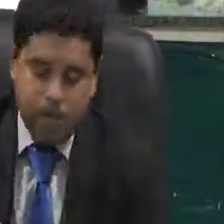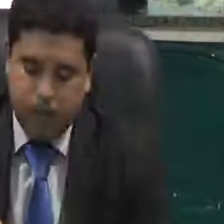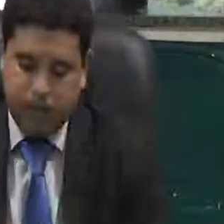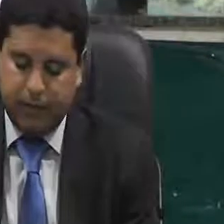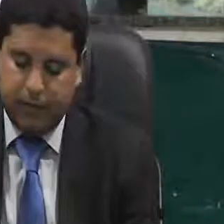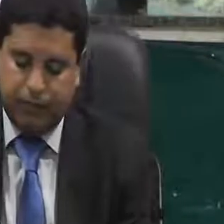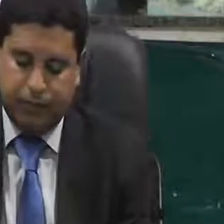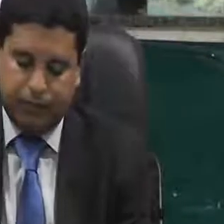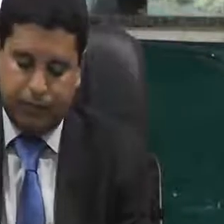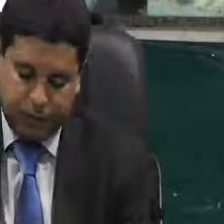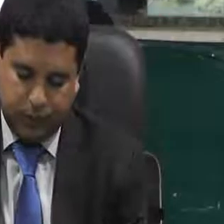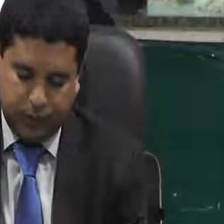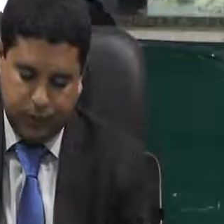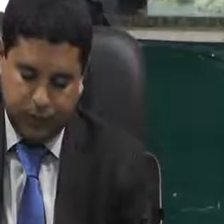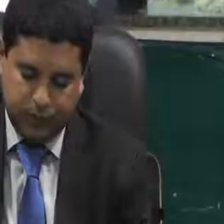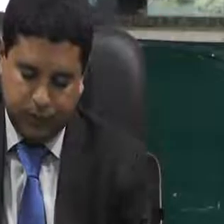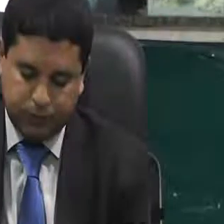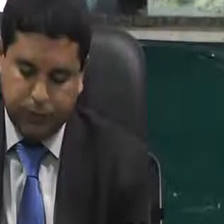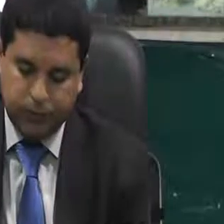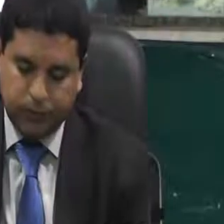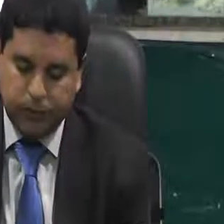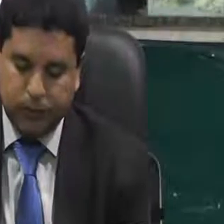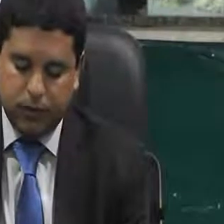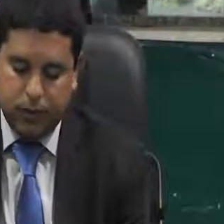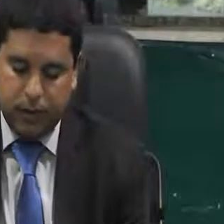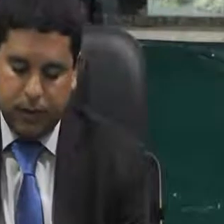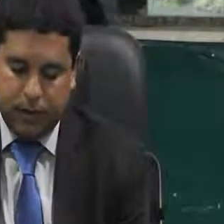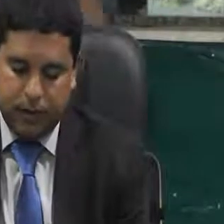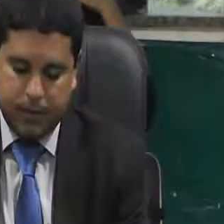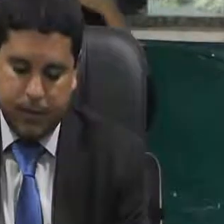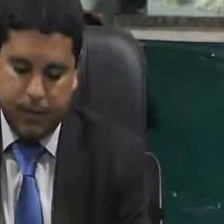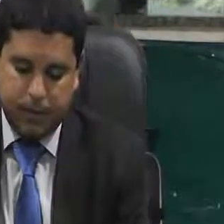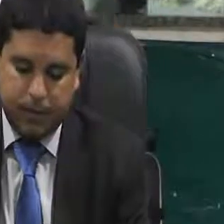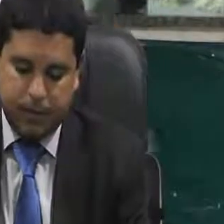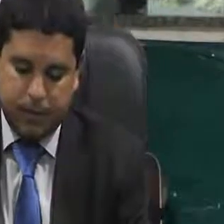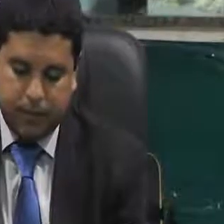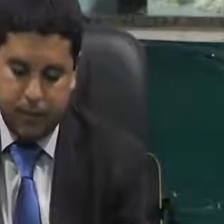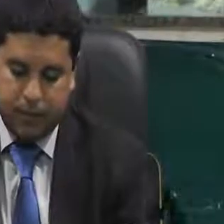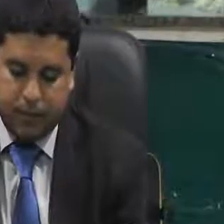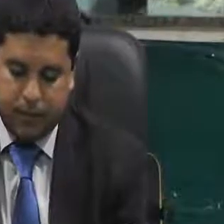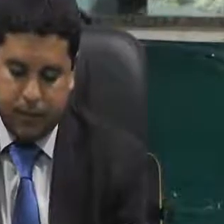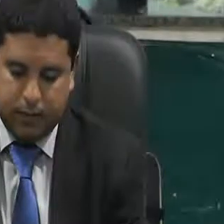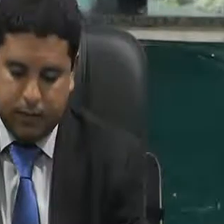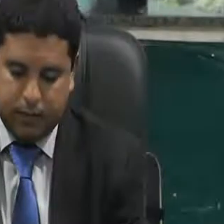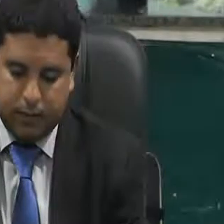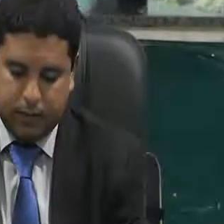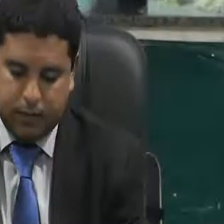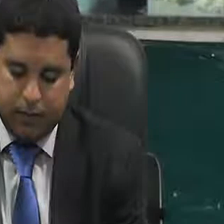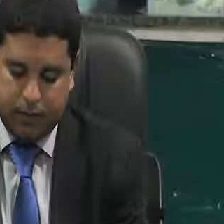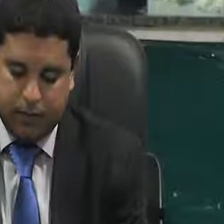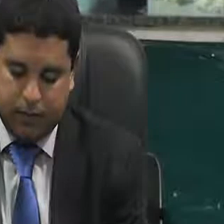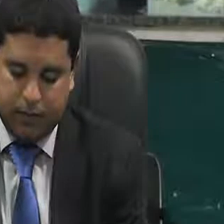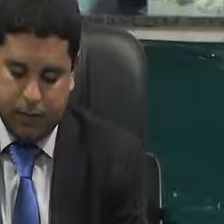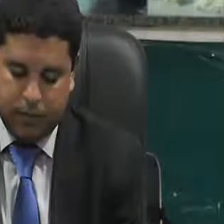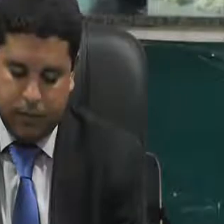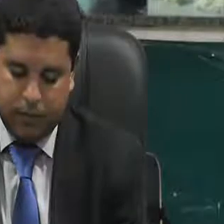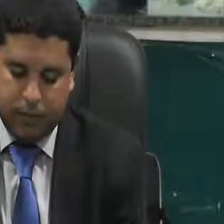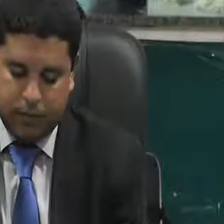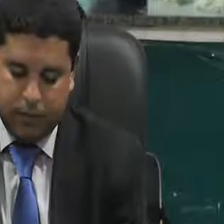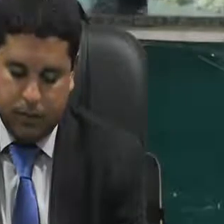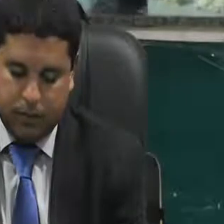A ata da 49ª sessão ordinária da Câmara Municipal de Ilhéus, do segundo período legislativo